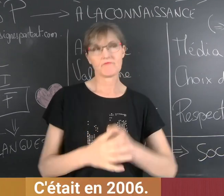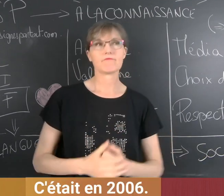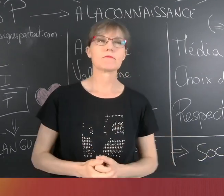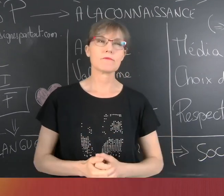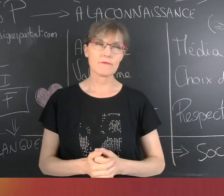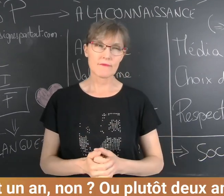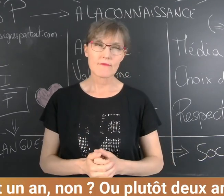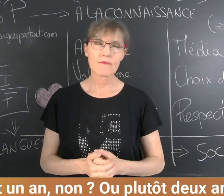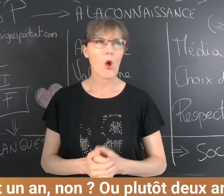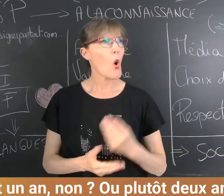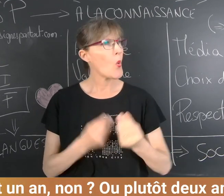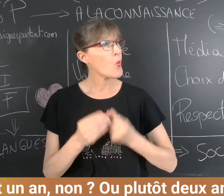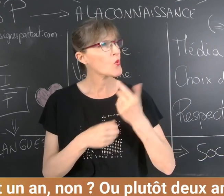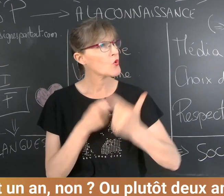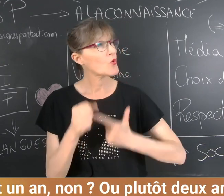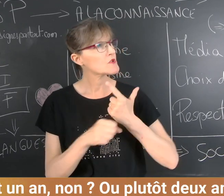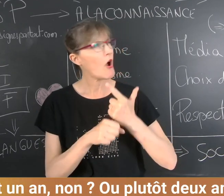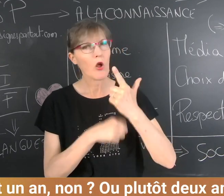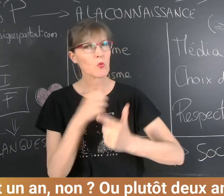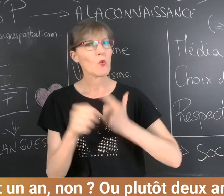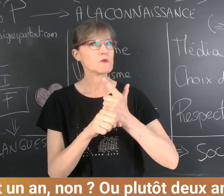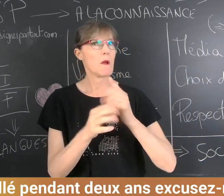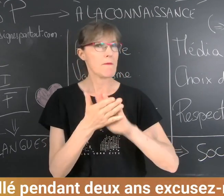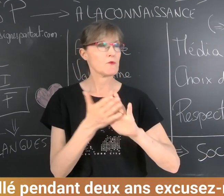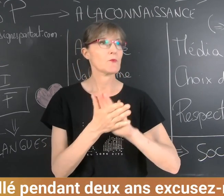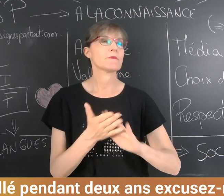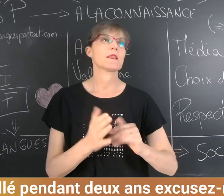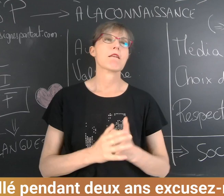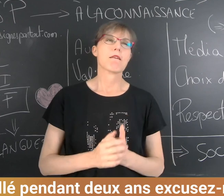2006, pendant un an. Non, plutôt 2 ans. Je travaillais pendant 2 ans, excusez-moi.